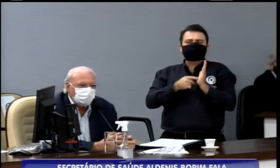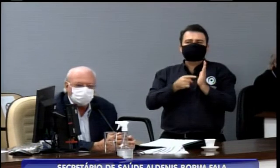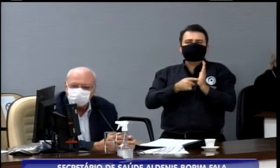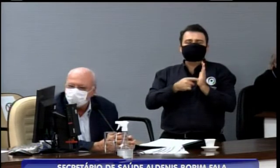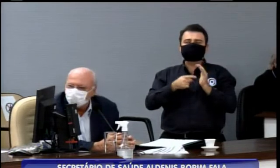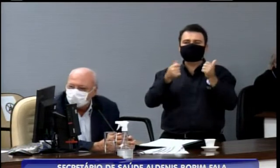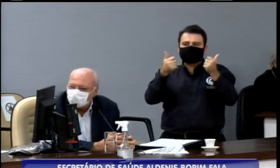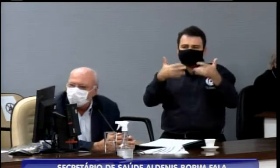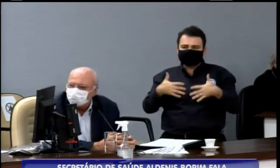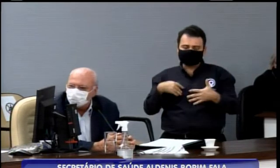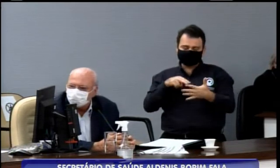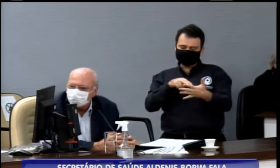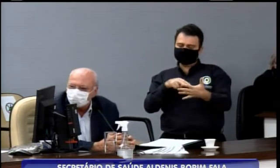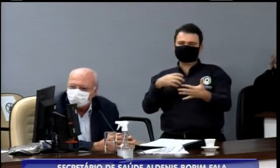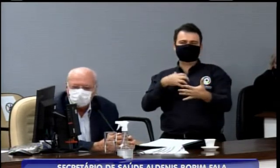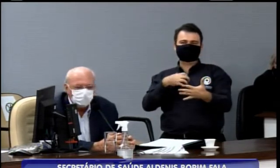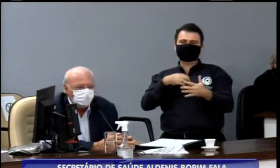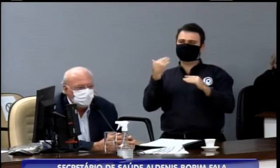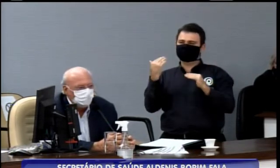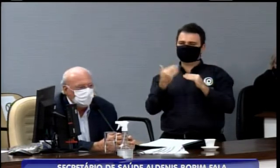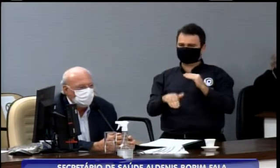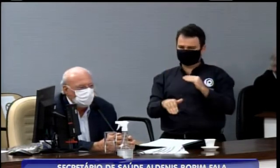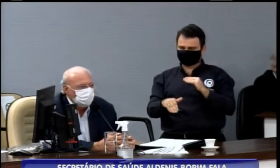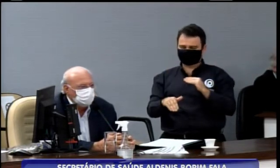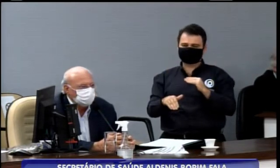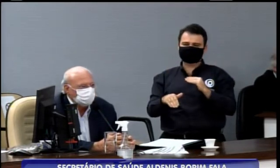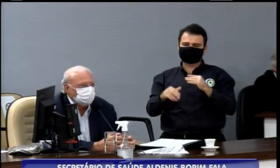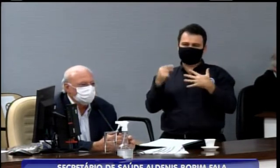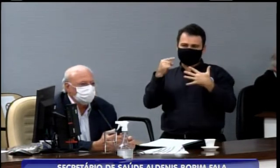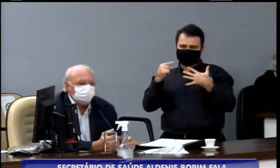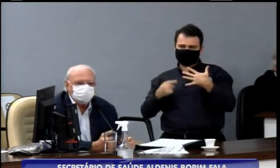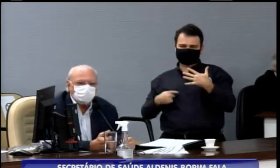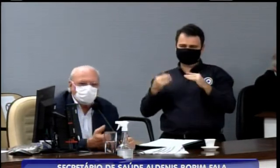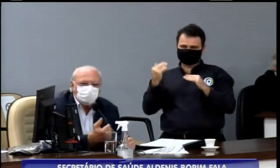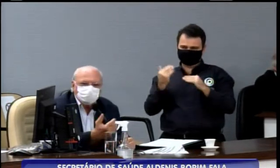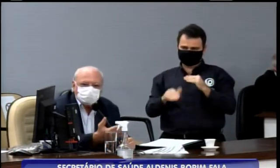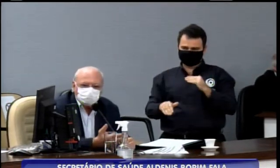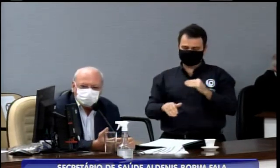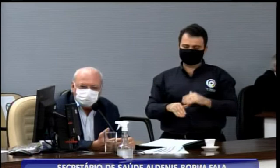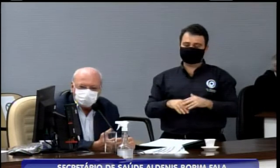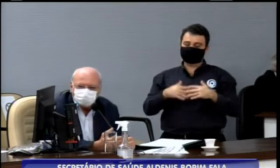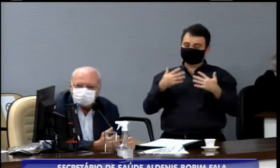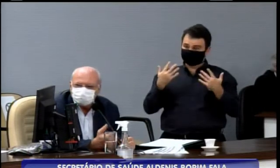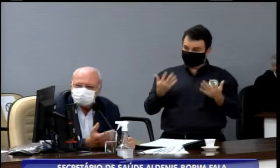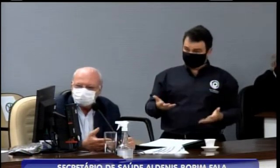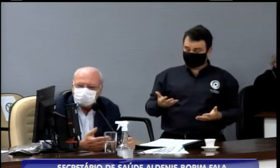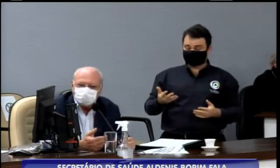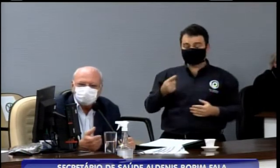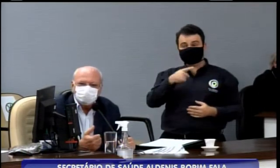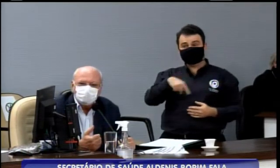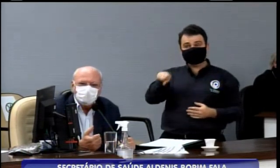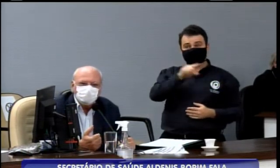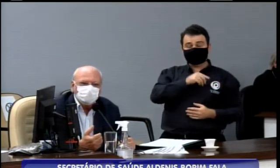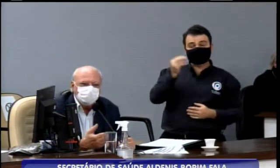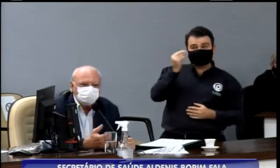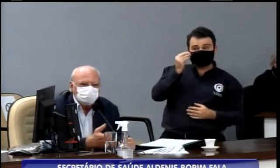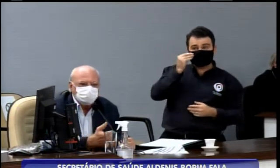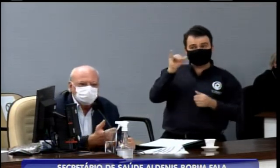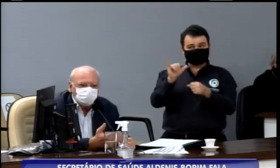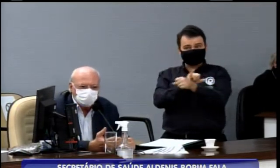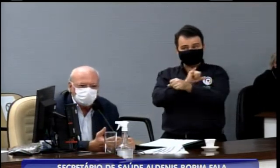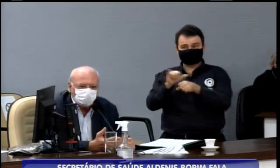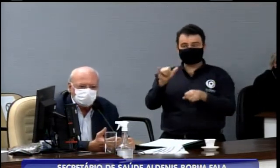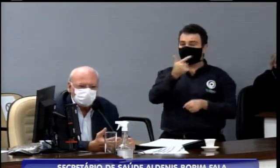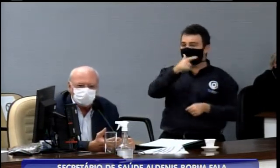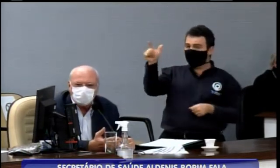coisas que nós não concordávamos. E então nós fizemos a contraproposta dizendo o que a